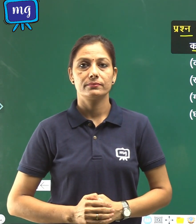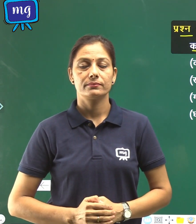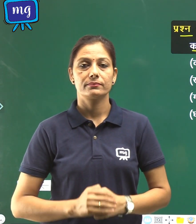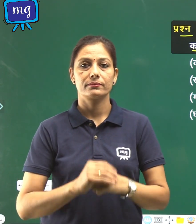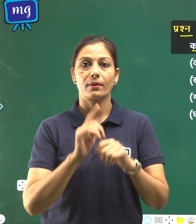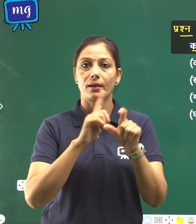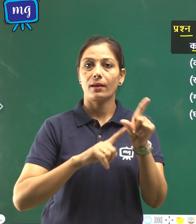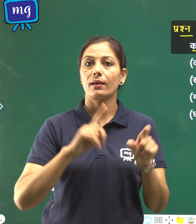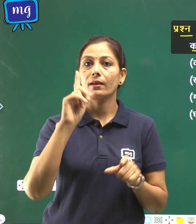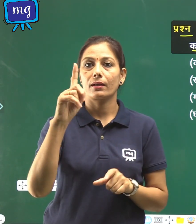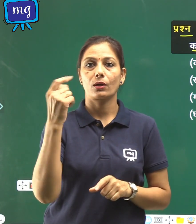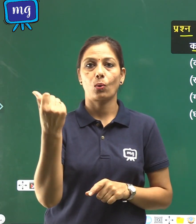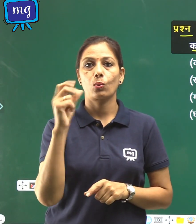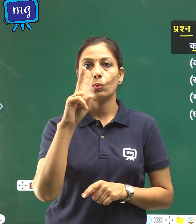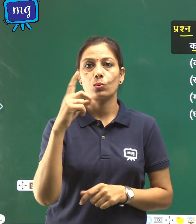1927 में।